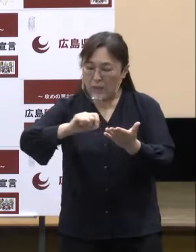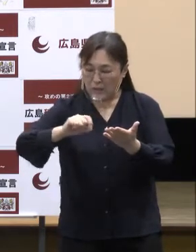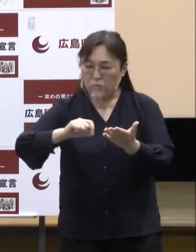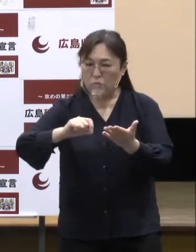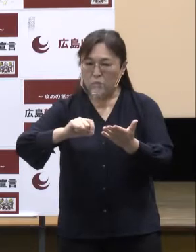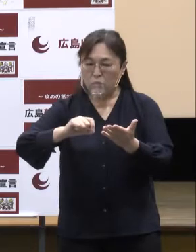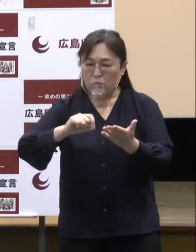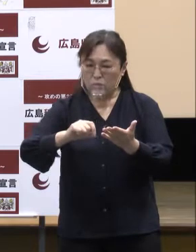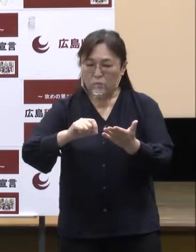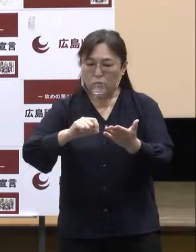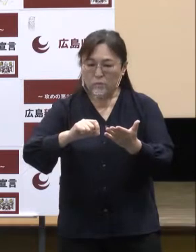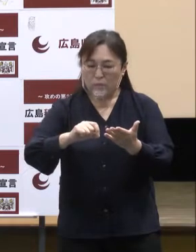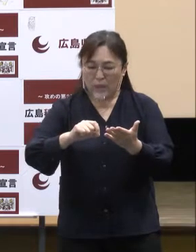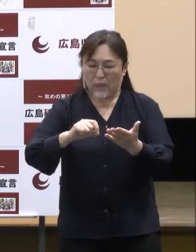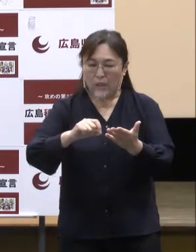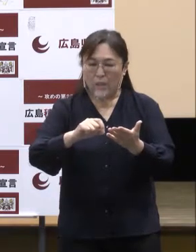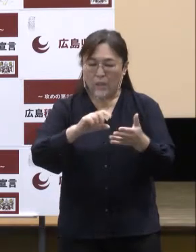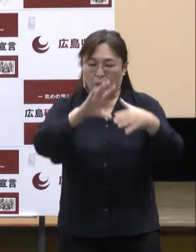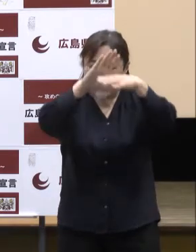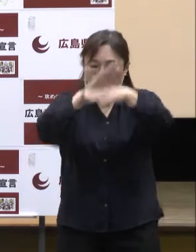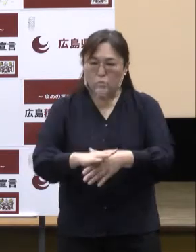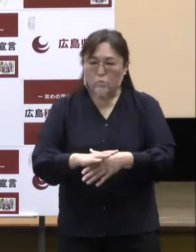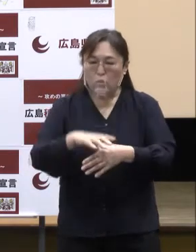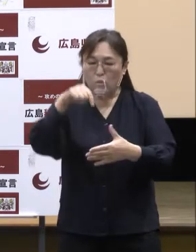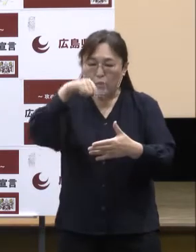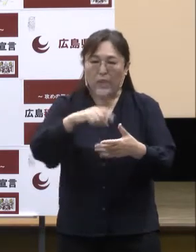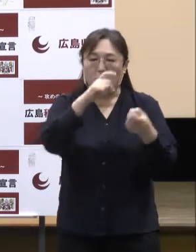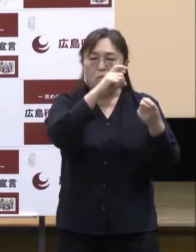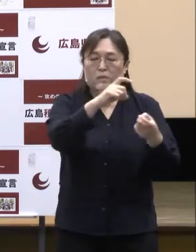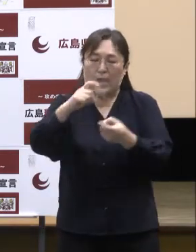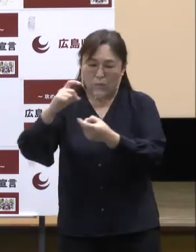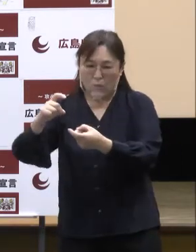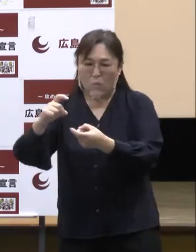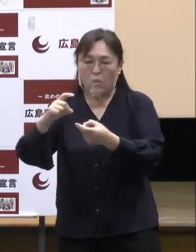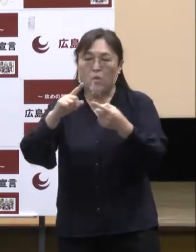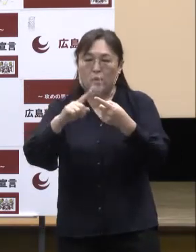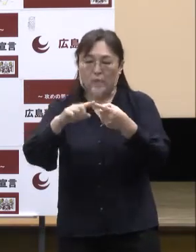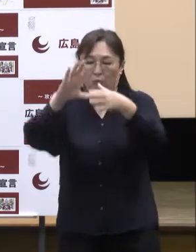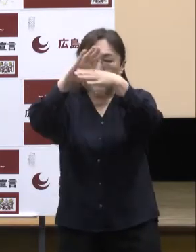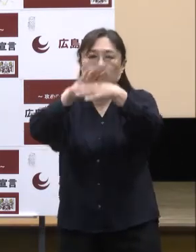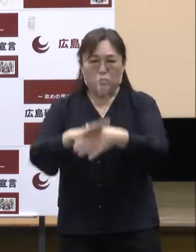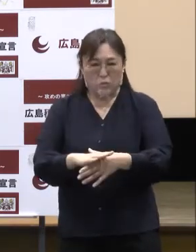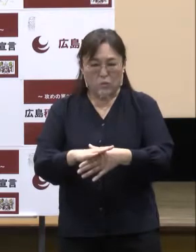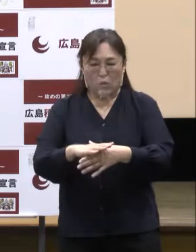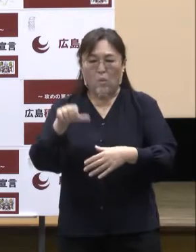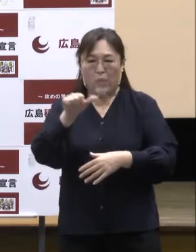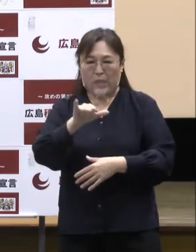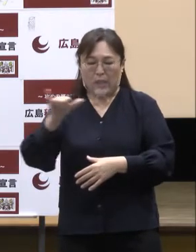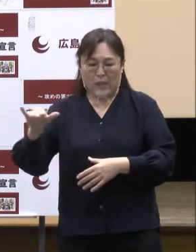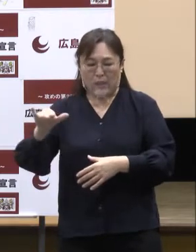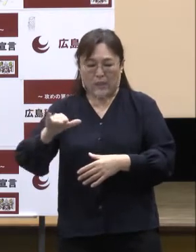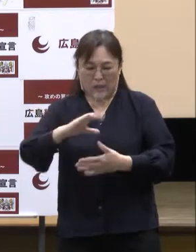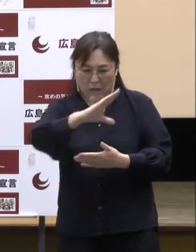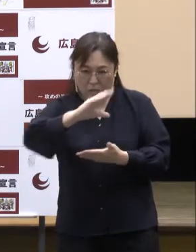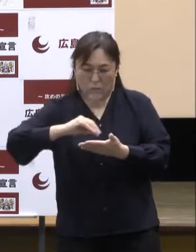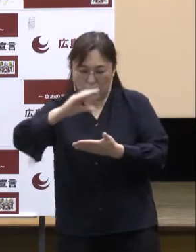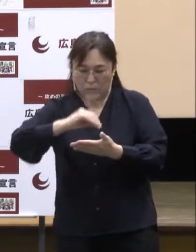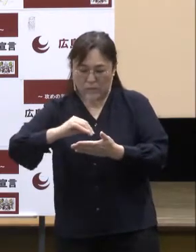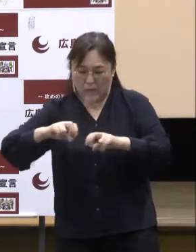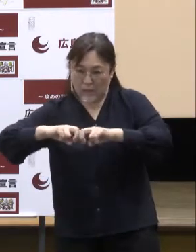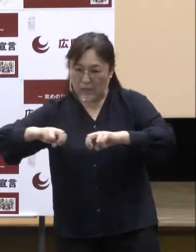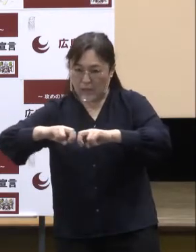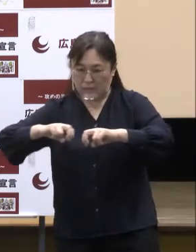る単語ですね、どんな言葉かっていう、あるいは文章を AI が解析をいたしまして、移住に向けた